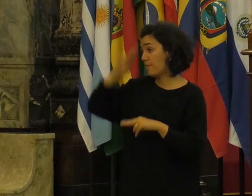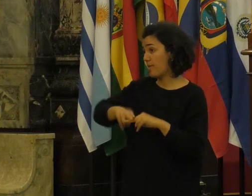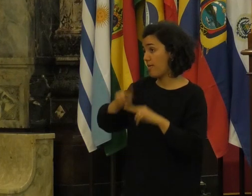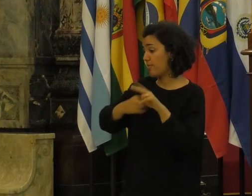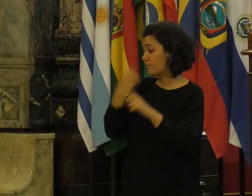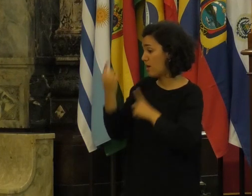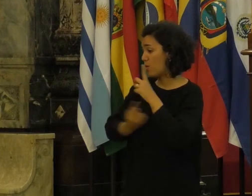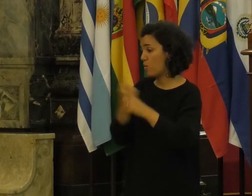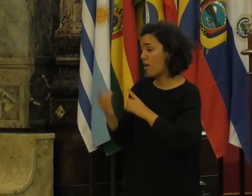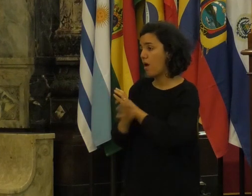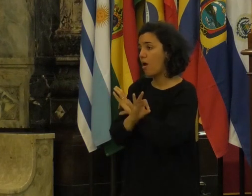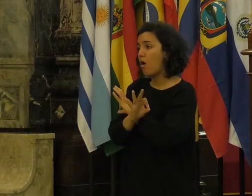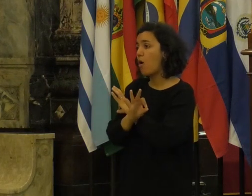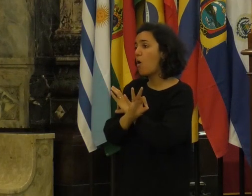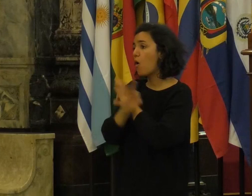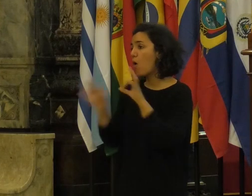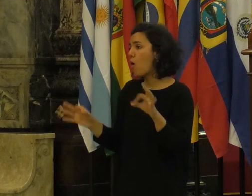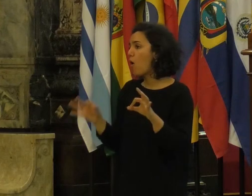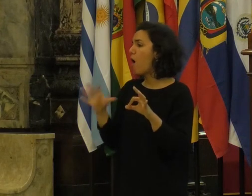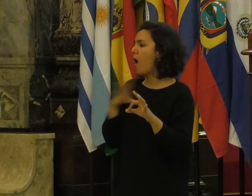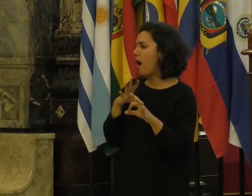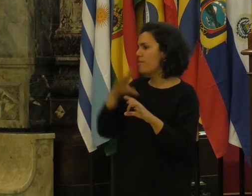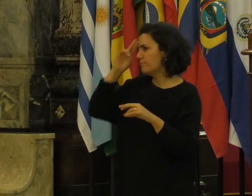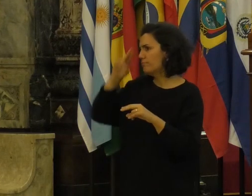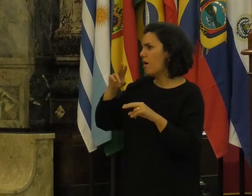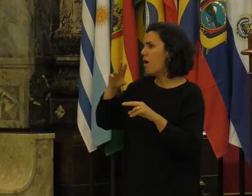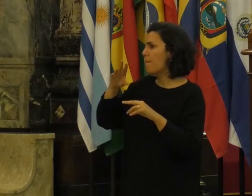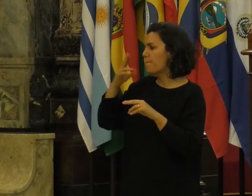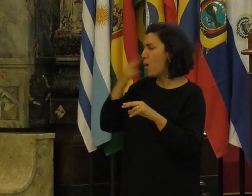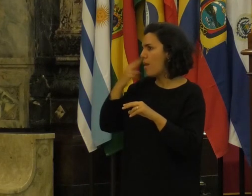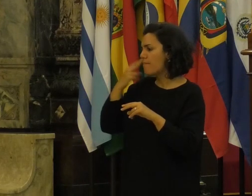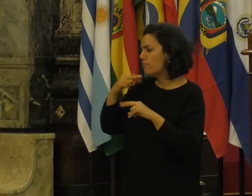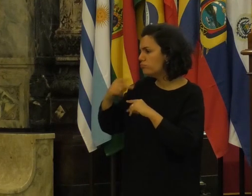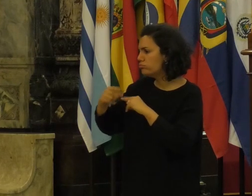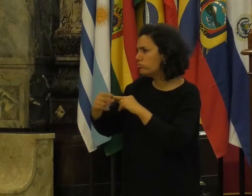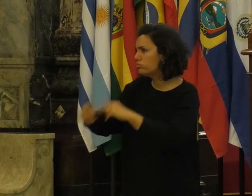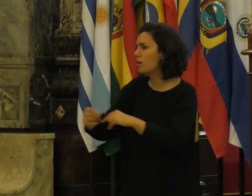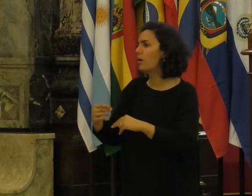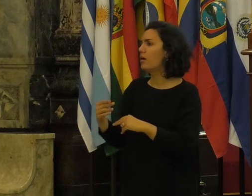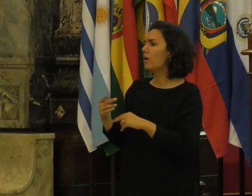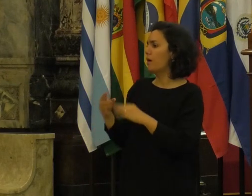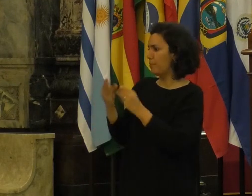o que han estado ahí aferrados y no han dejado de ser desafíos durante años,